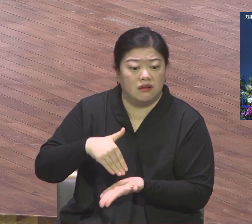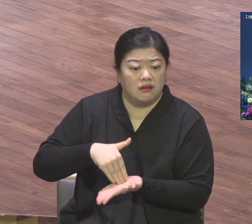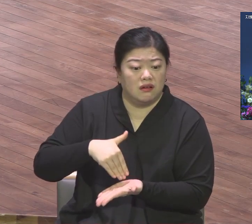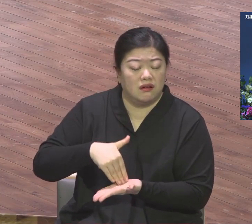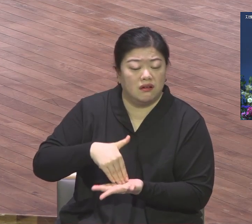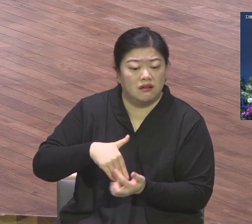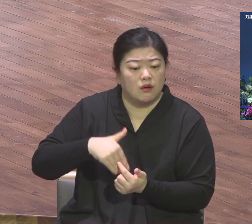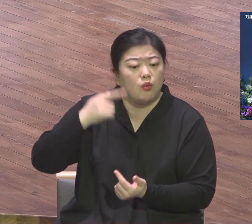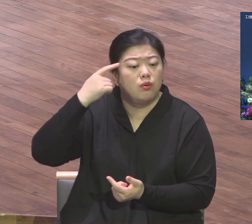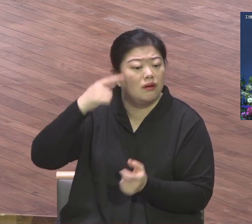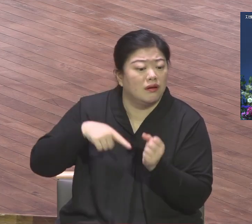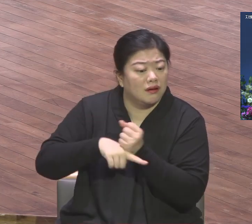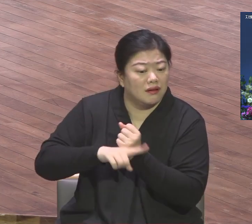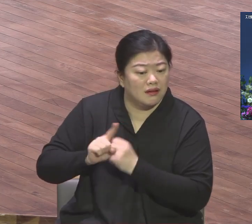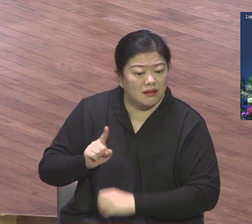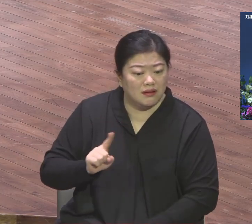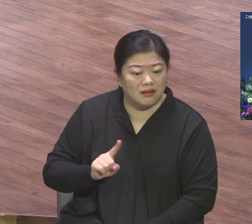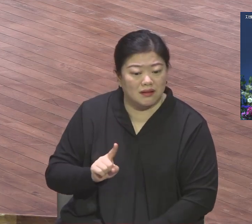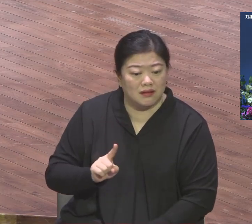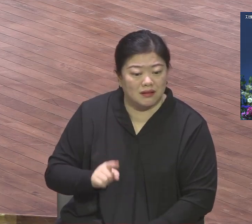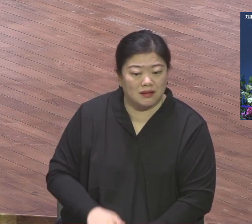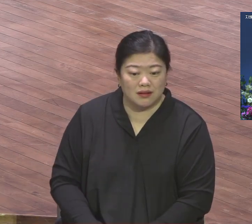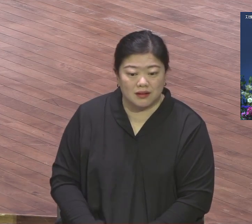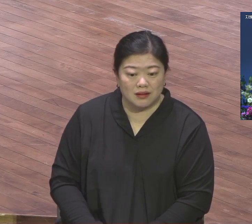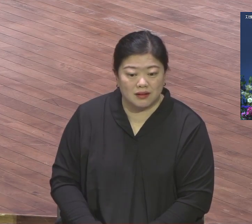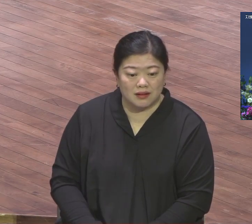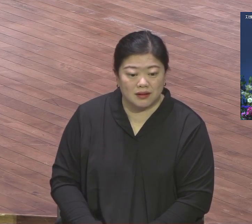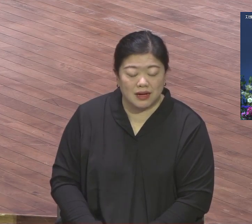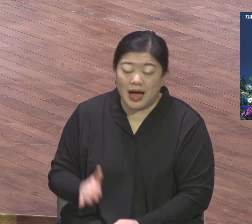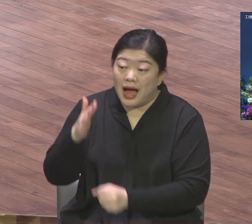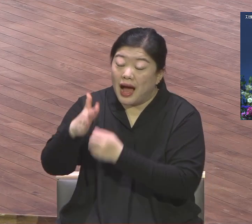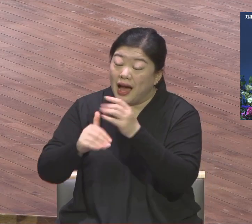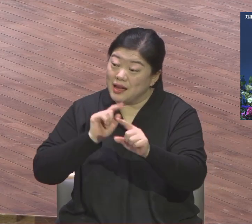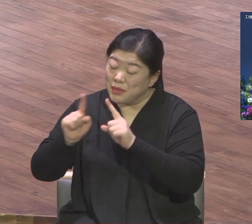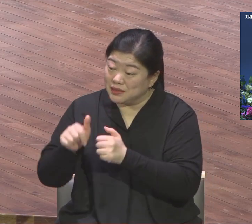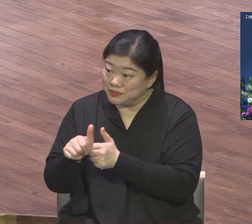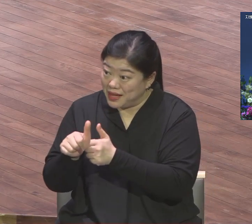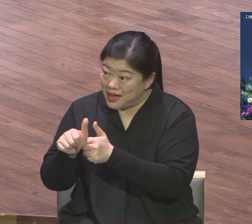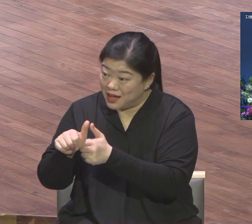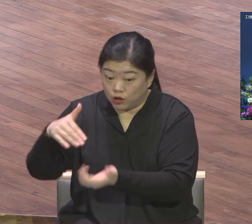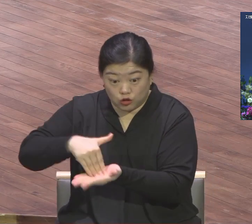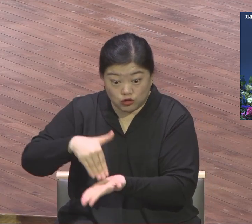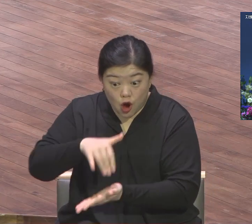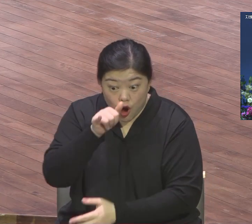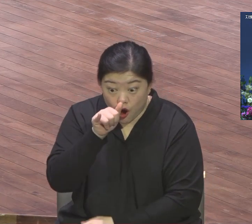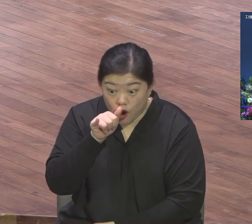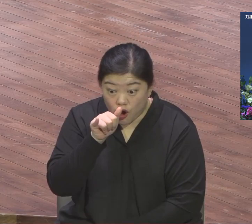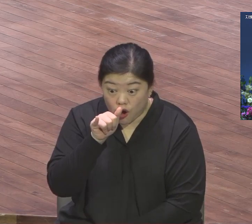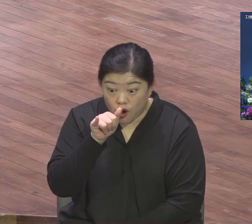여러분이 하나님의 말씀을 따라 순종하면 마음을 안 지켜서 그런 거예요.